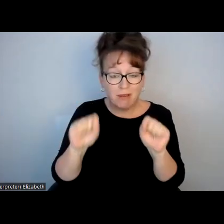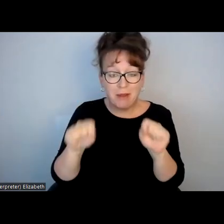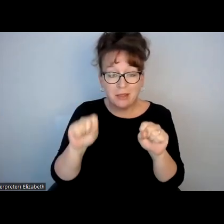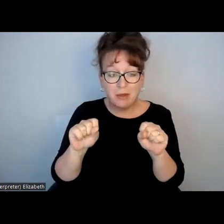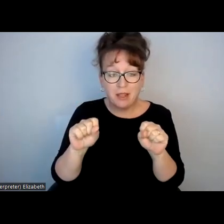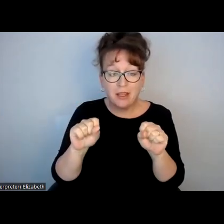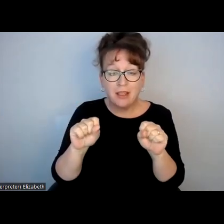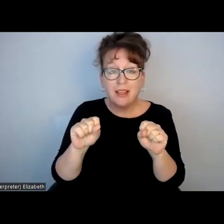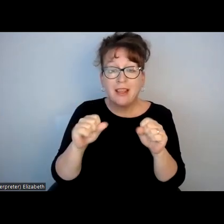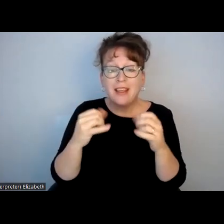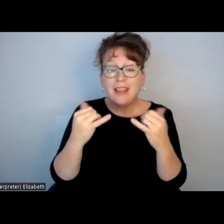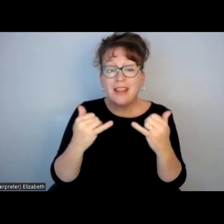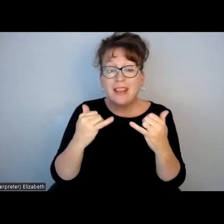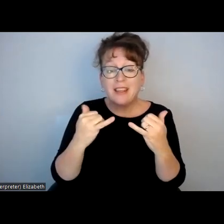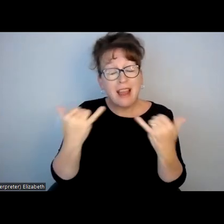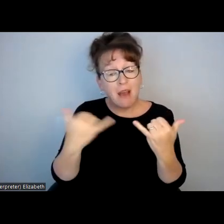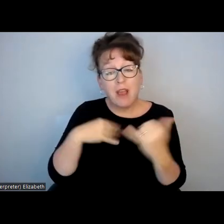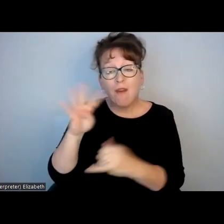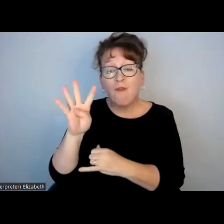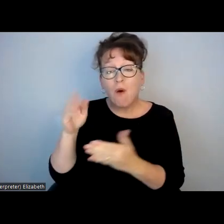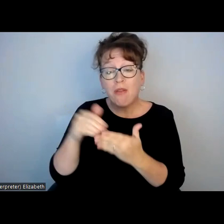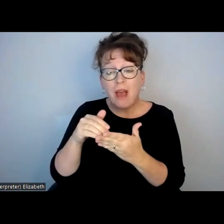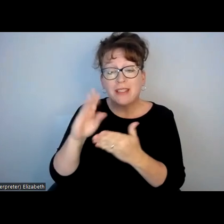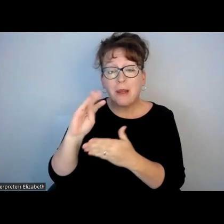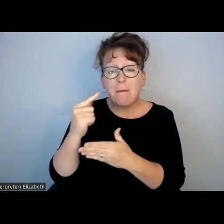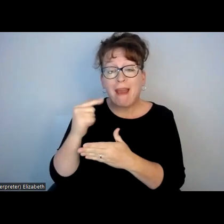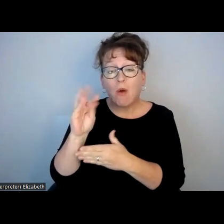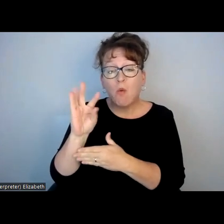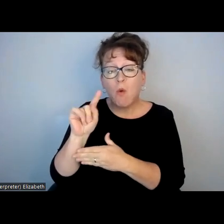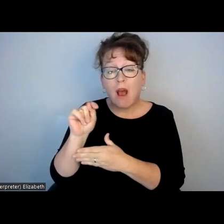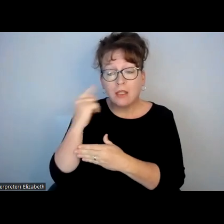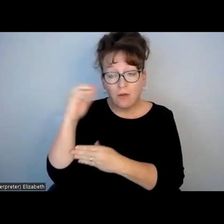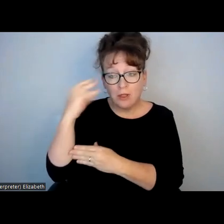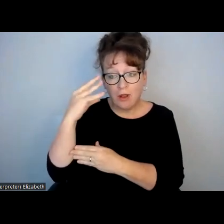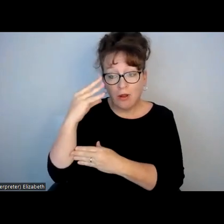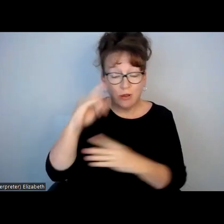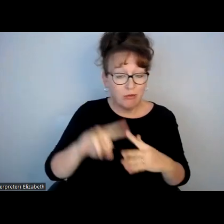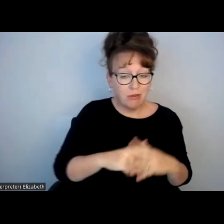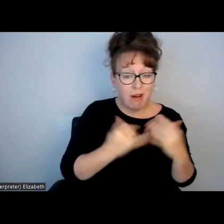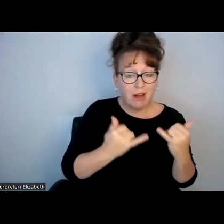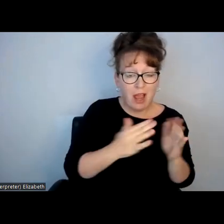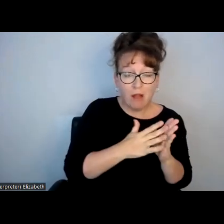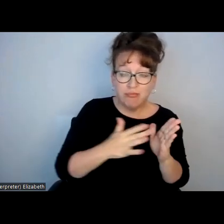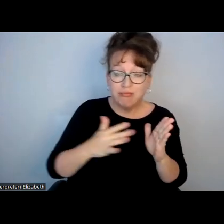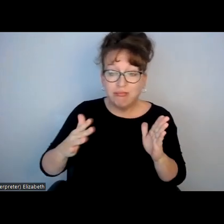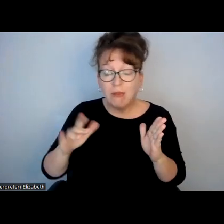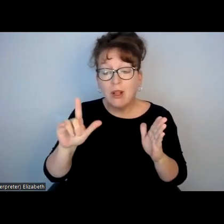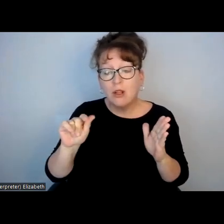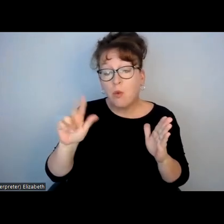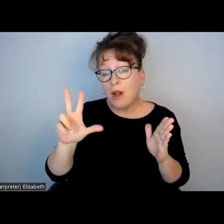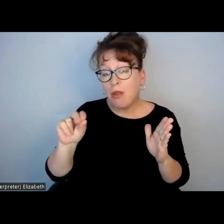Ah la única cosa de esas tres que se ha construido es la de energía